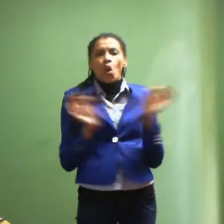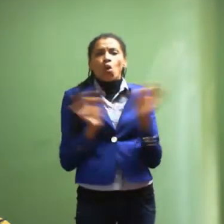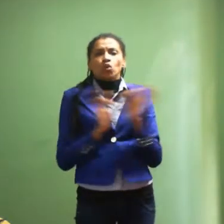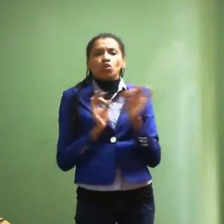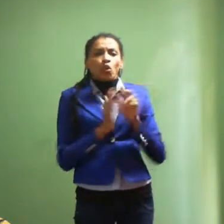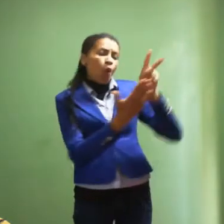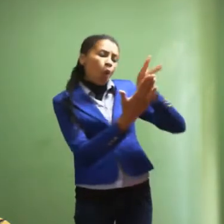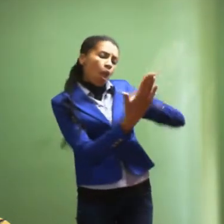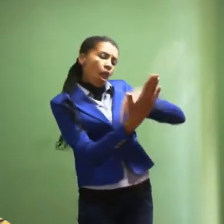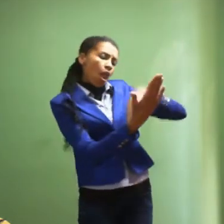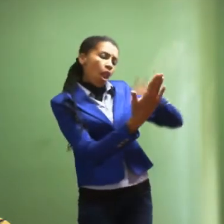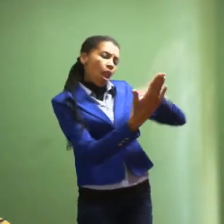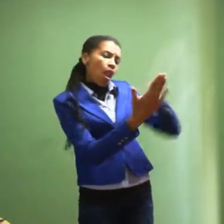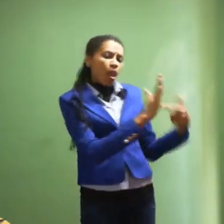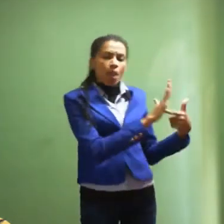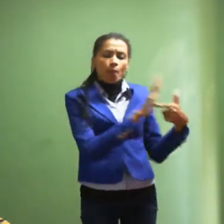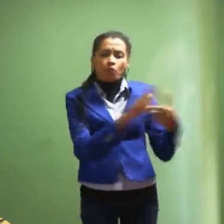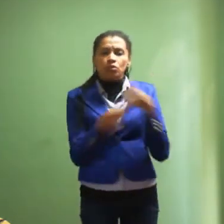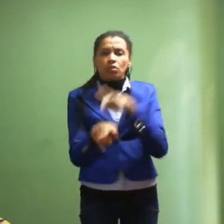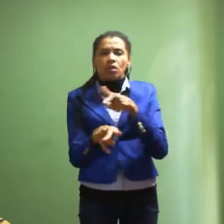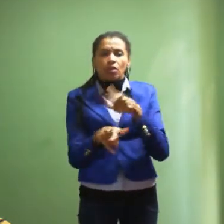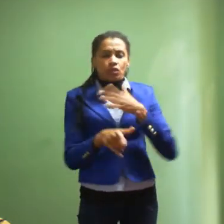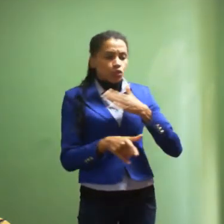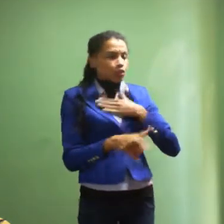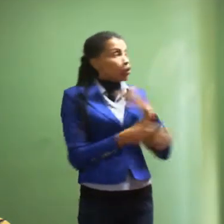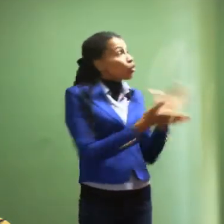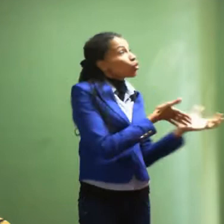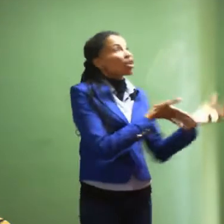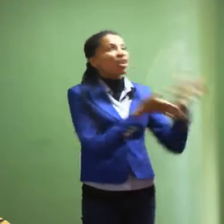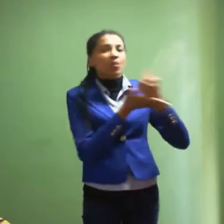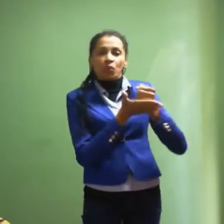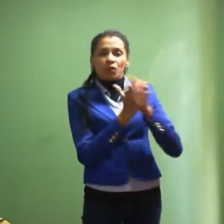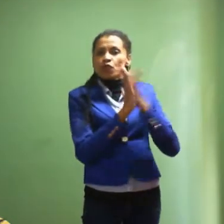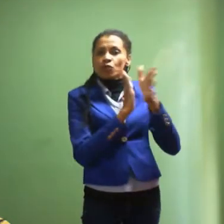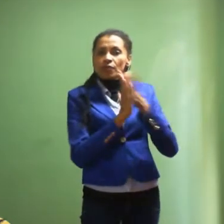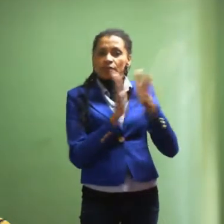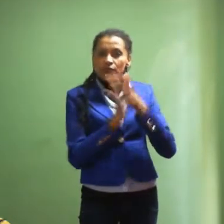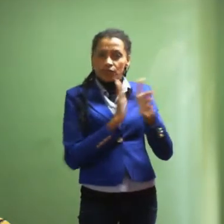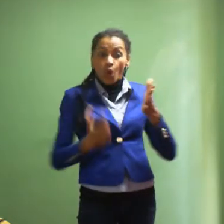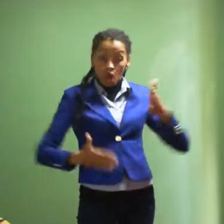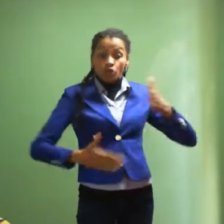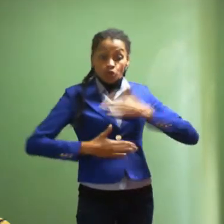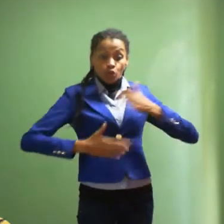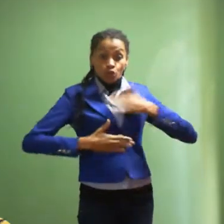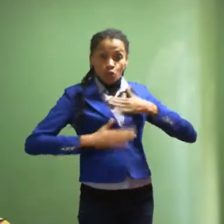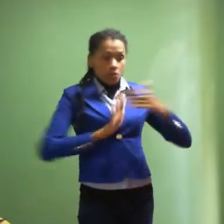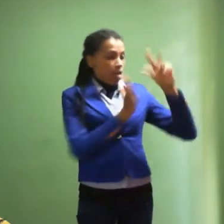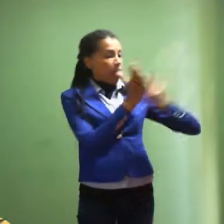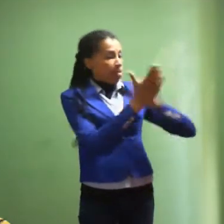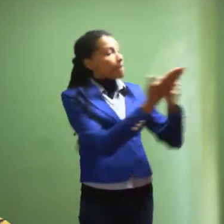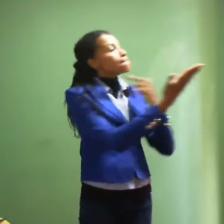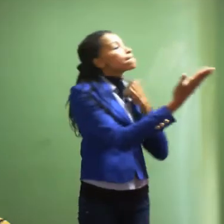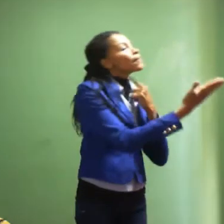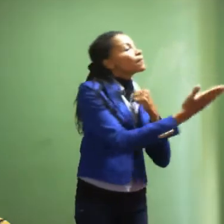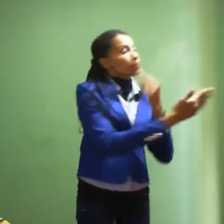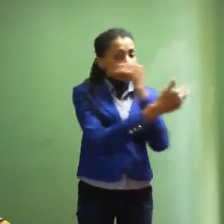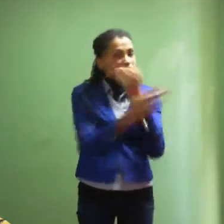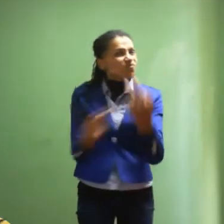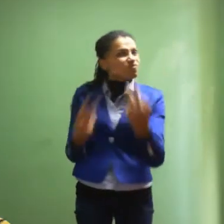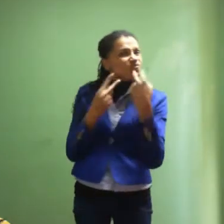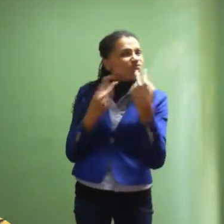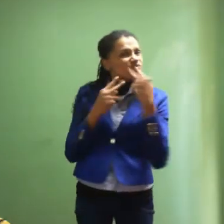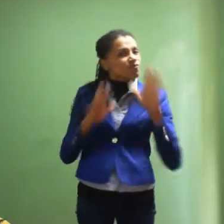aula de clase y trae esos documentos sobre los que él tomó la información, cómo ven que él es usuario real de una lengua con uso